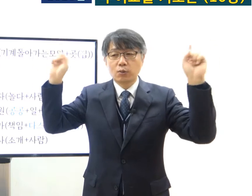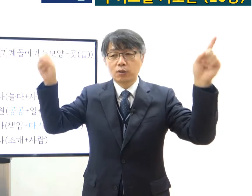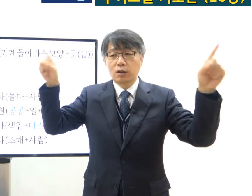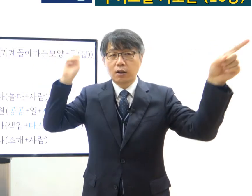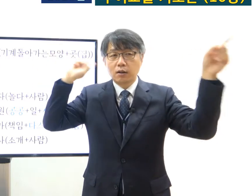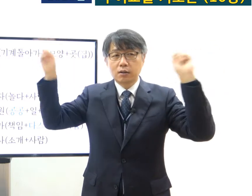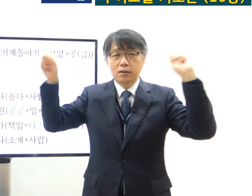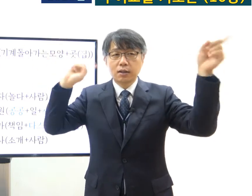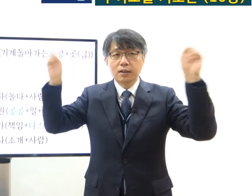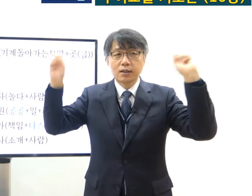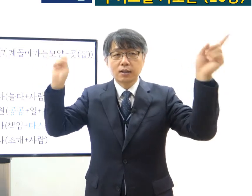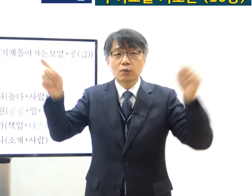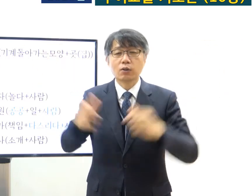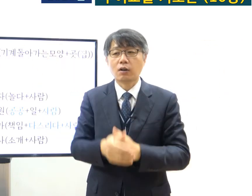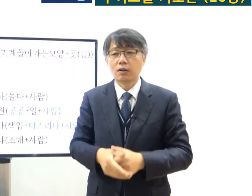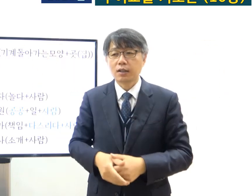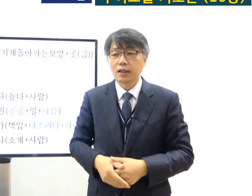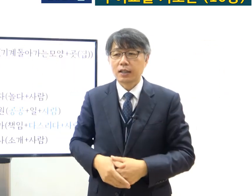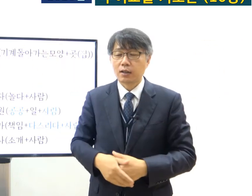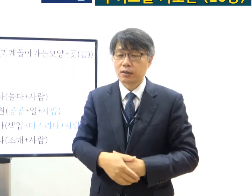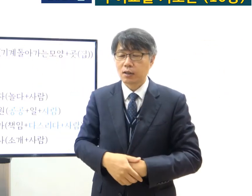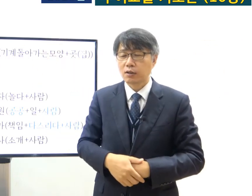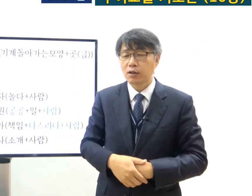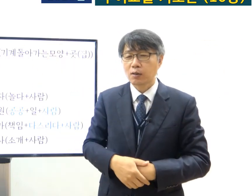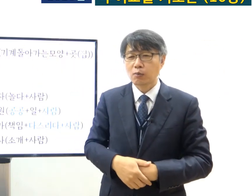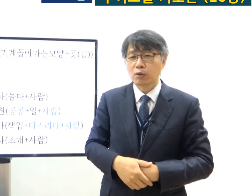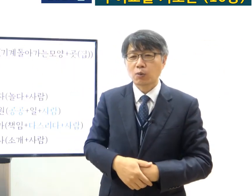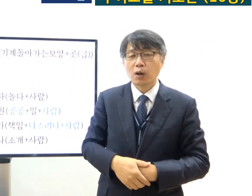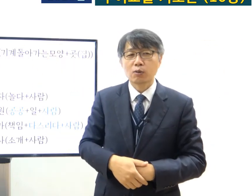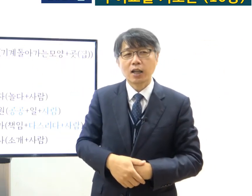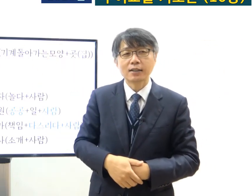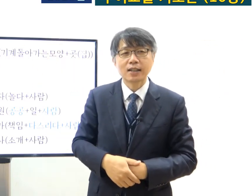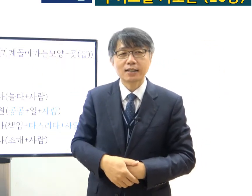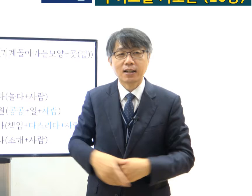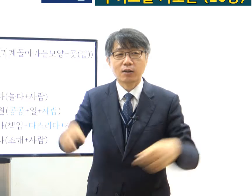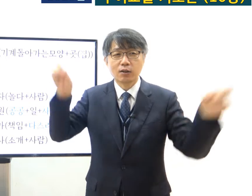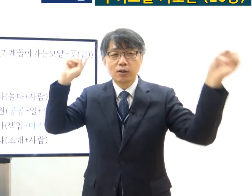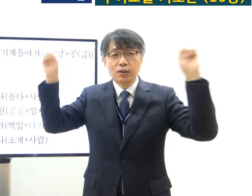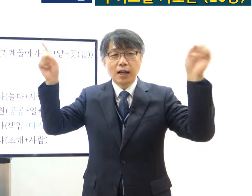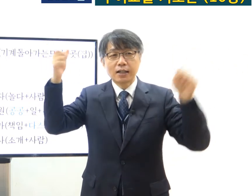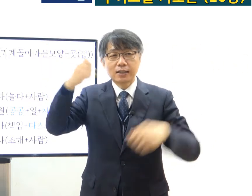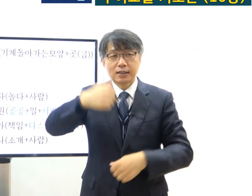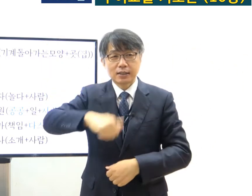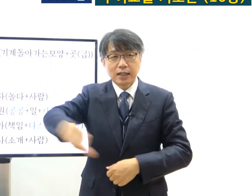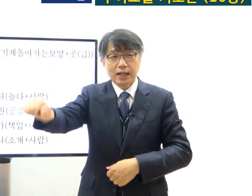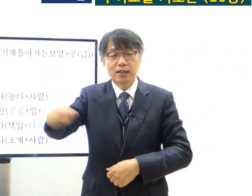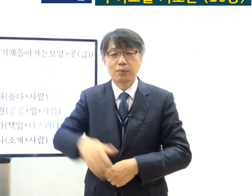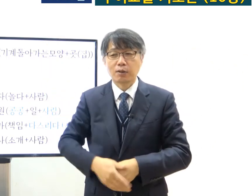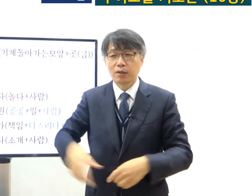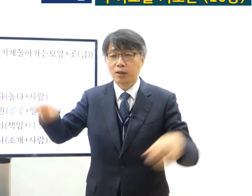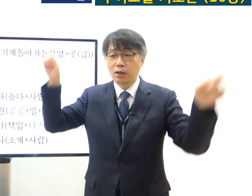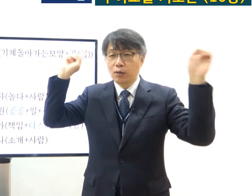거. 탱자 노는 거. 이제 성경에 보면 돌아온 탕자 하잖아요. 탕자 이렇게 표현합니다.